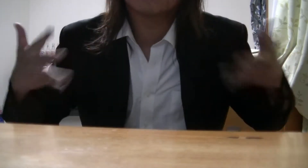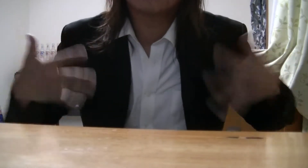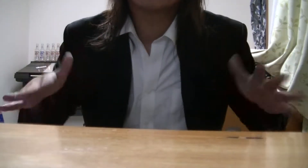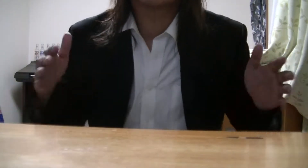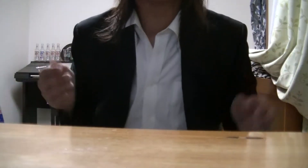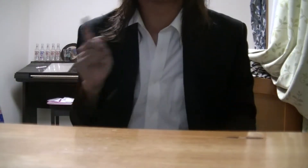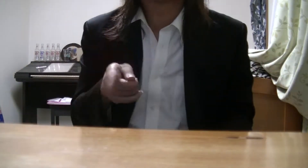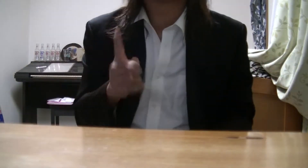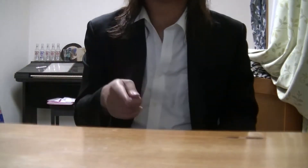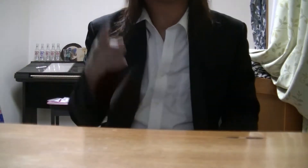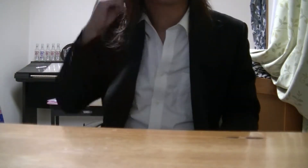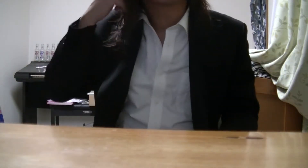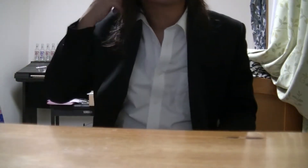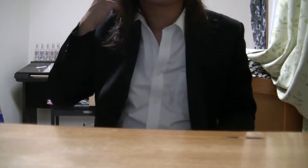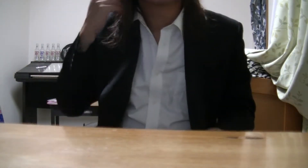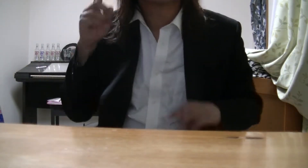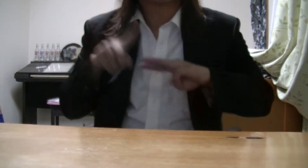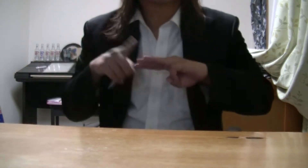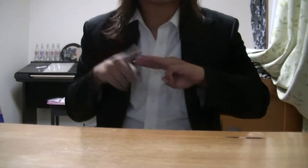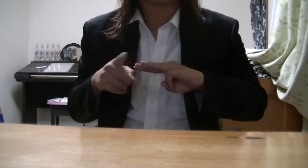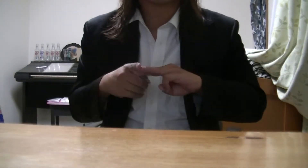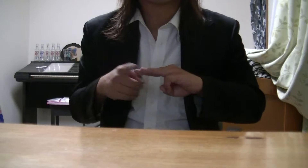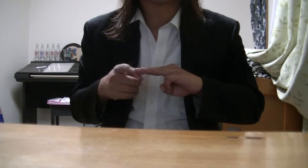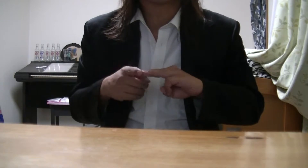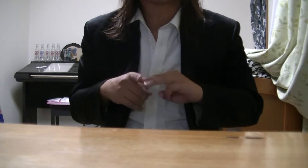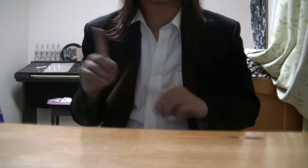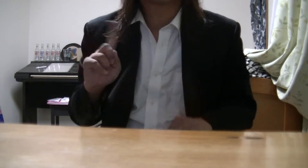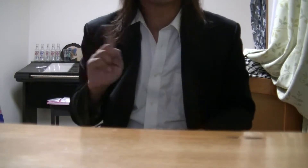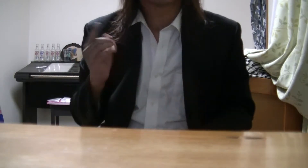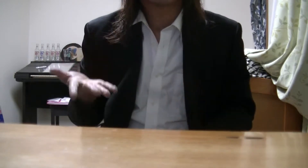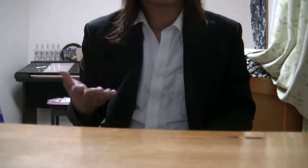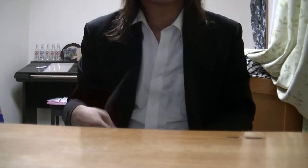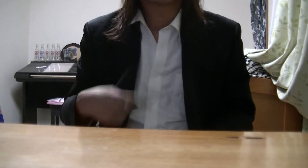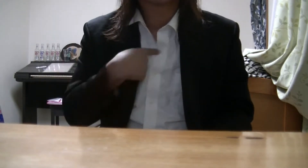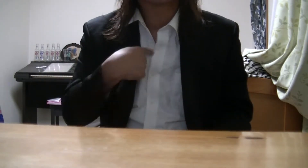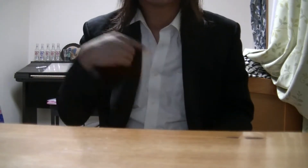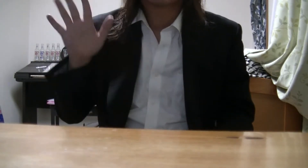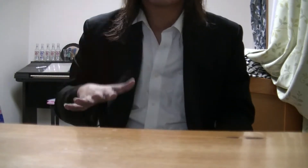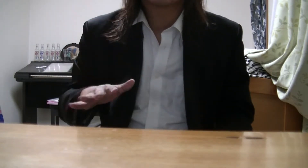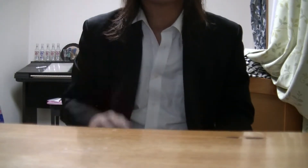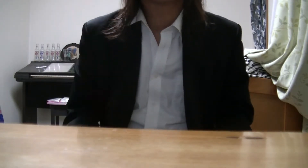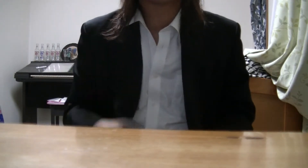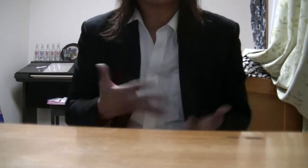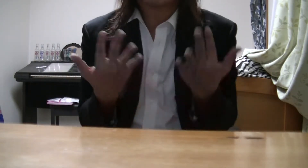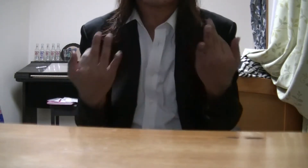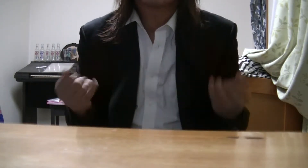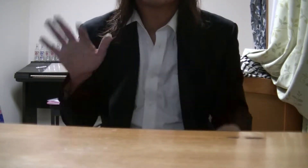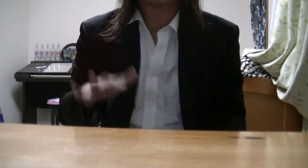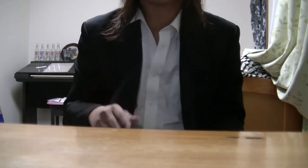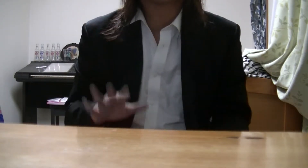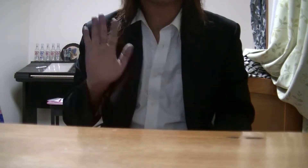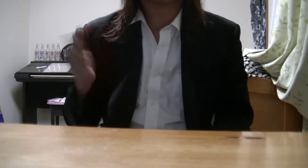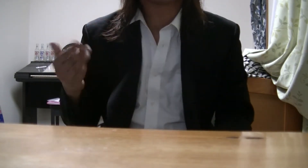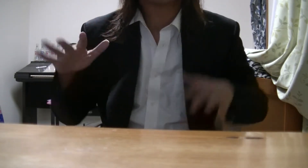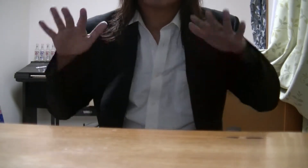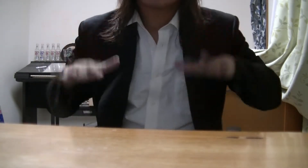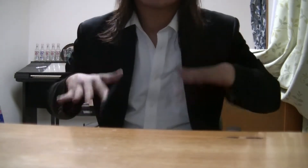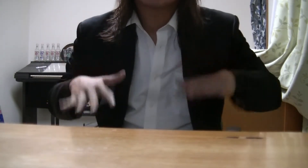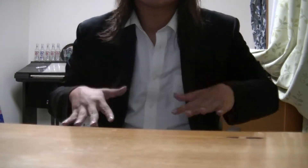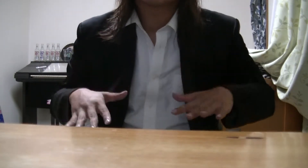じながらその日一日過ごしたりしてることってないから。僕はありますね、いっぱいある。でも今日最後の一日